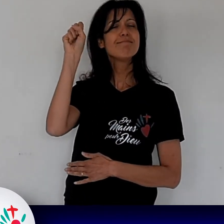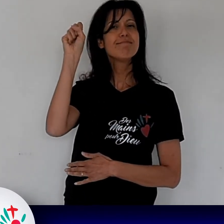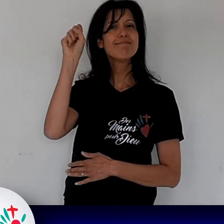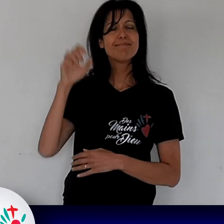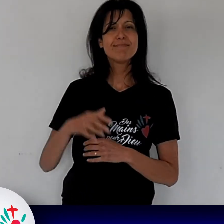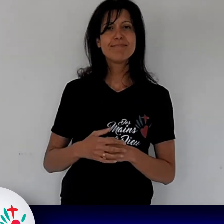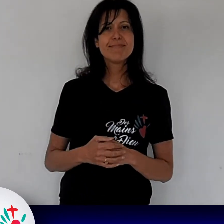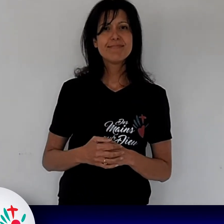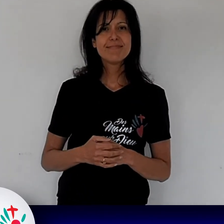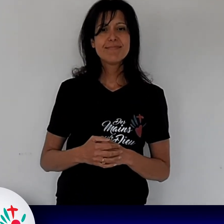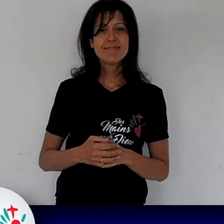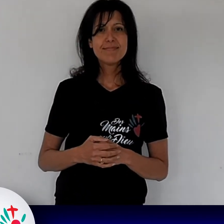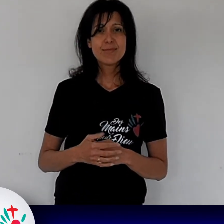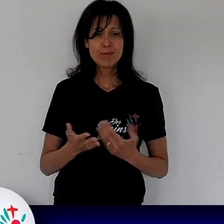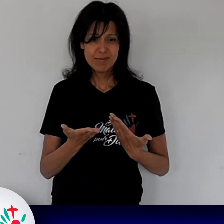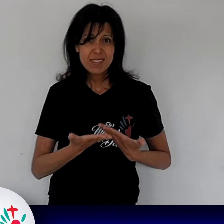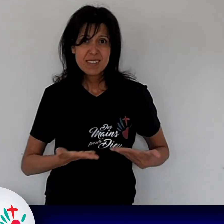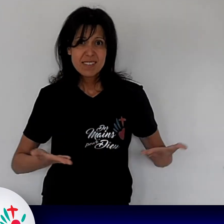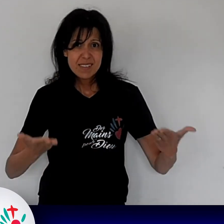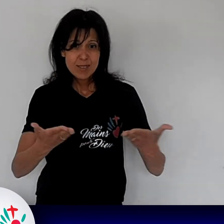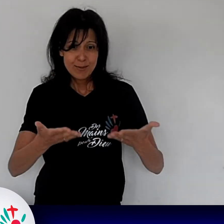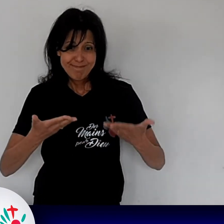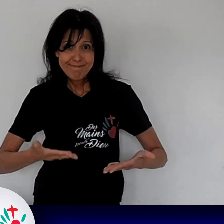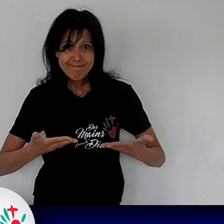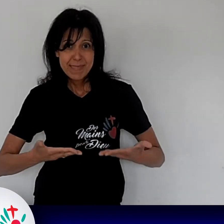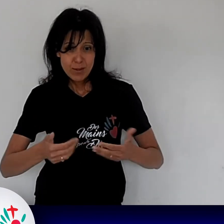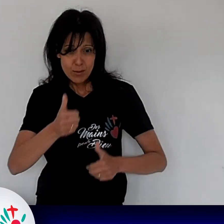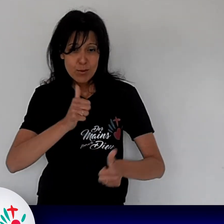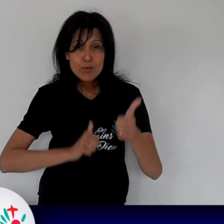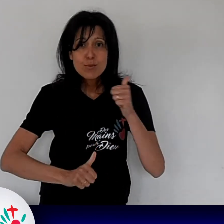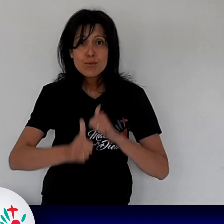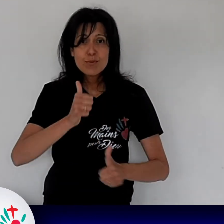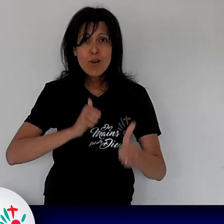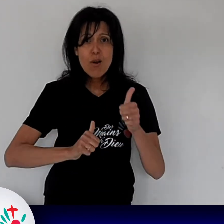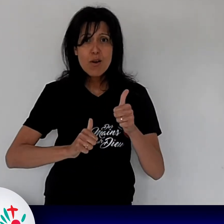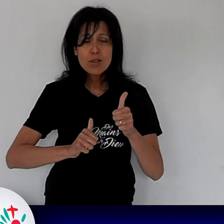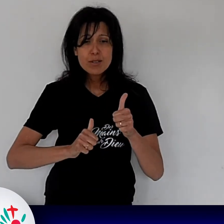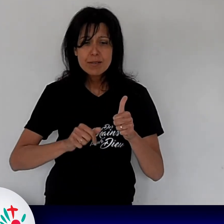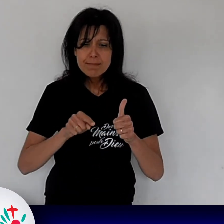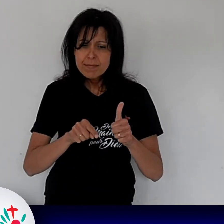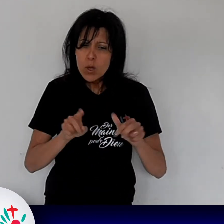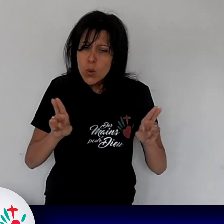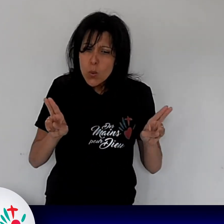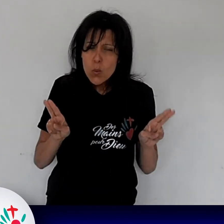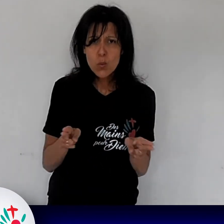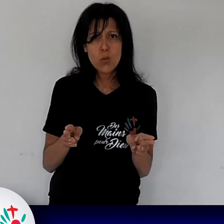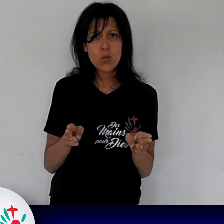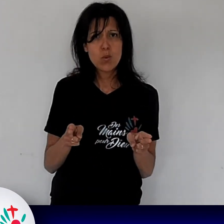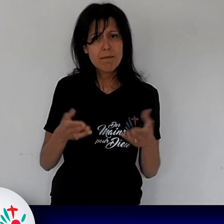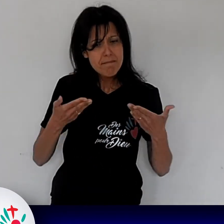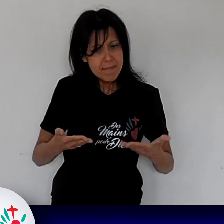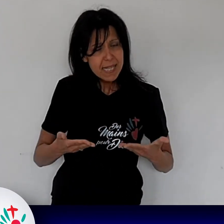afflictions que nous vivons en ces temps sont pour le moment présent.